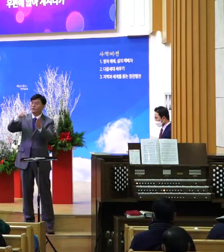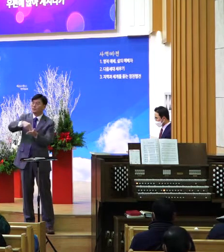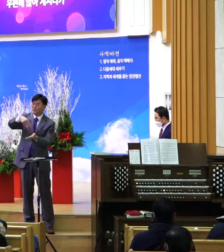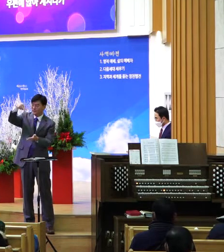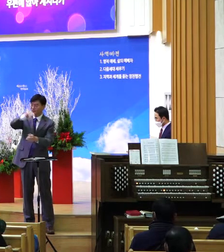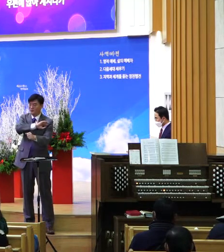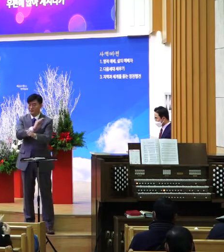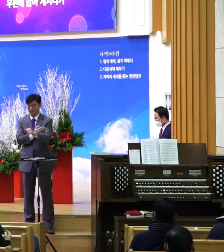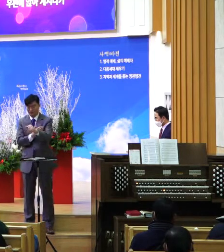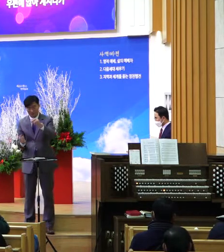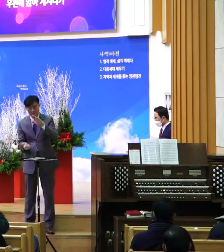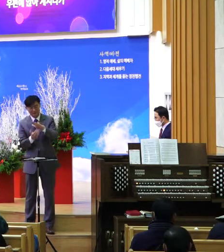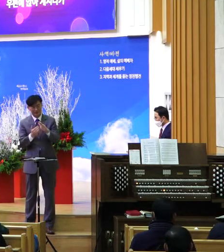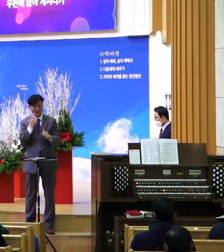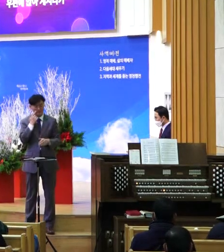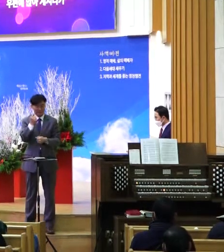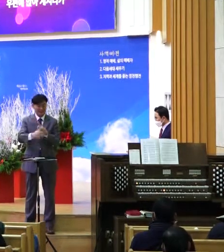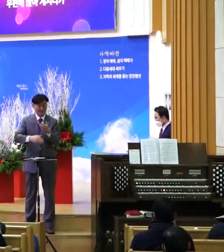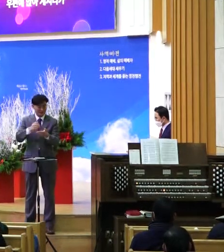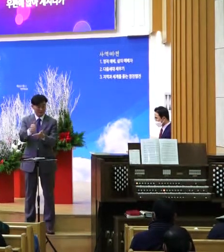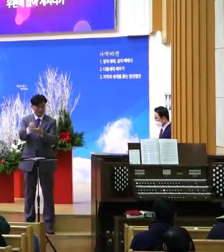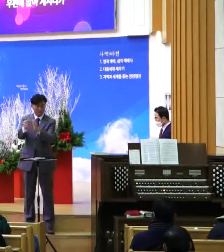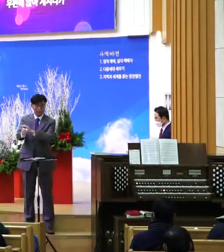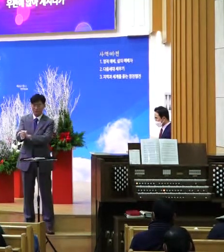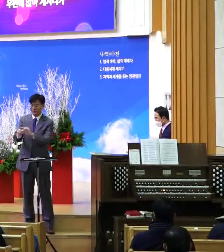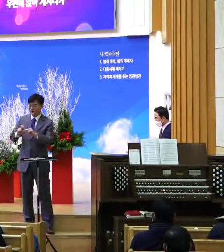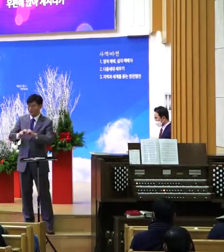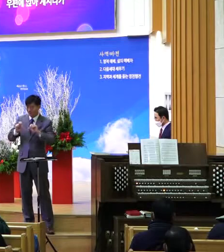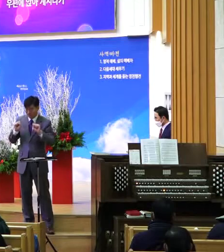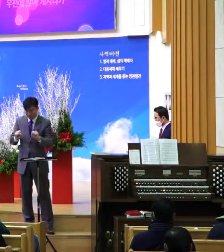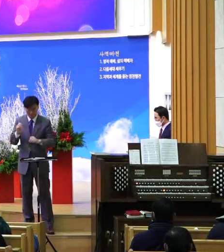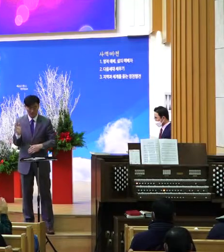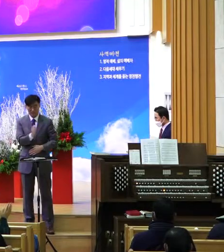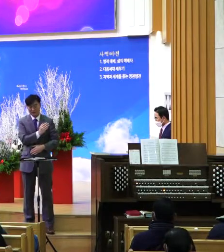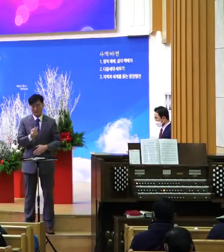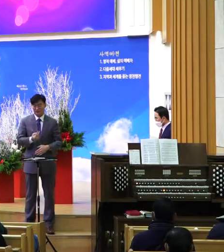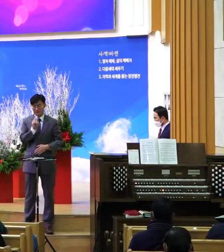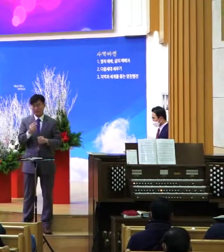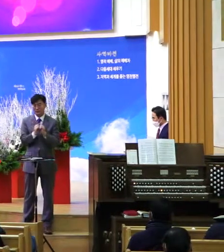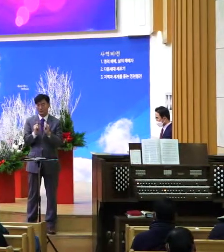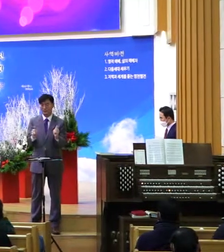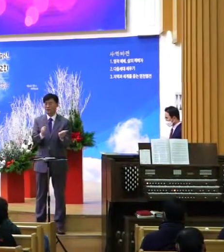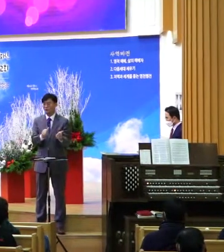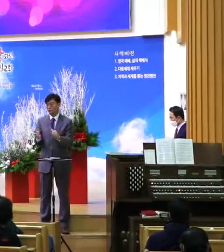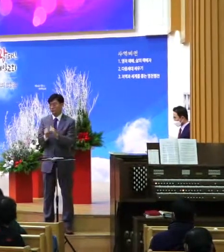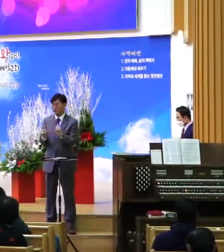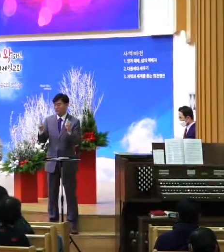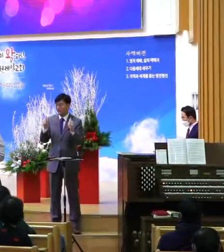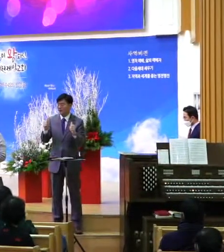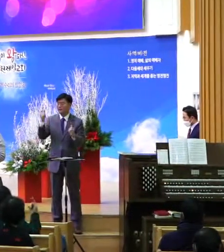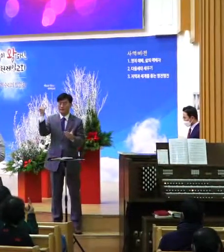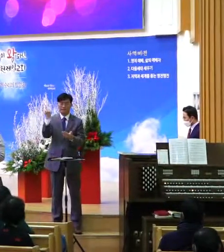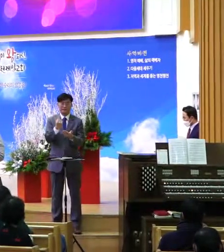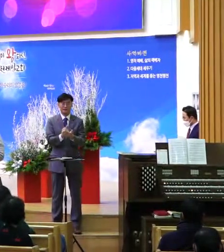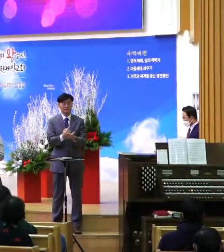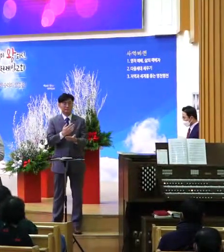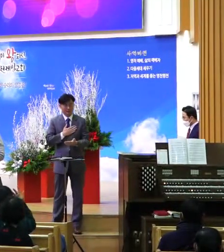오르시어 전능하신 아버지 하나님 우편에 앉아 계시다가 거기로부터 살아있는 자와 죽은 자를 심판하러